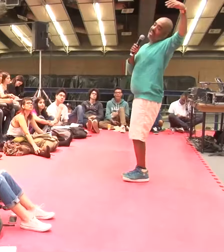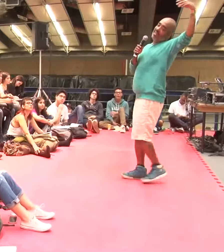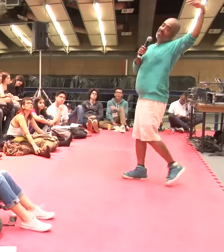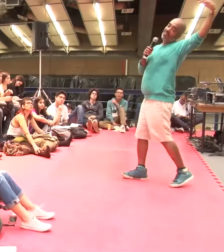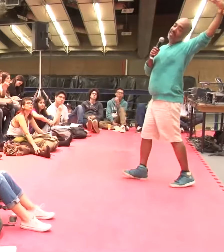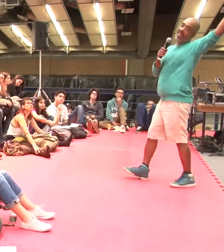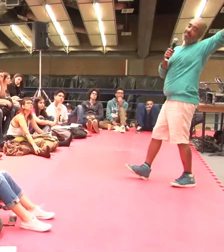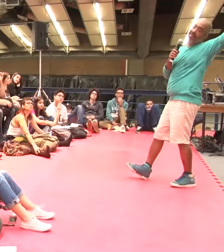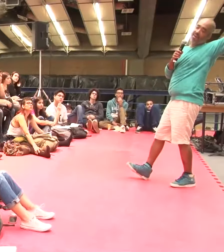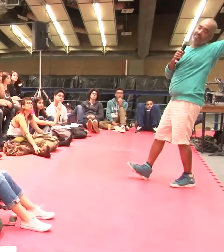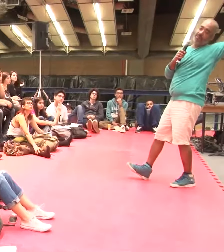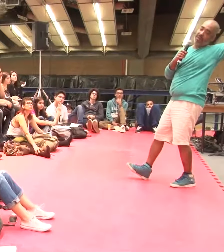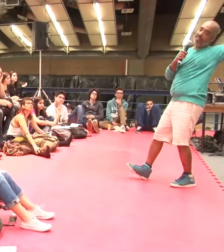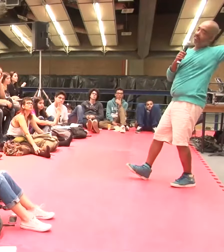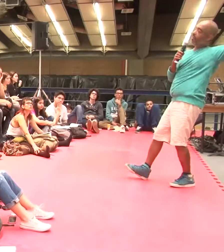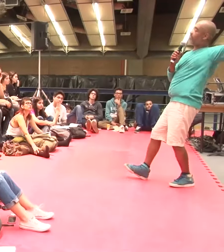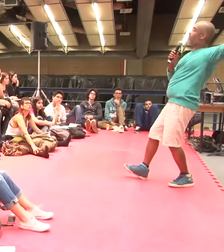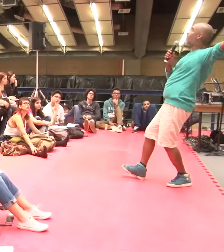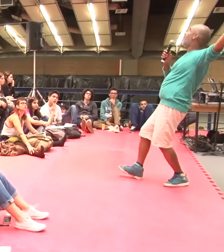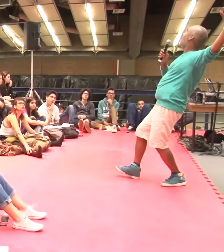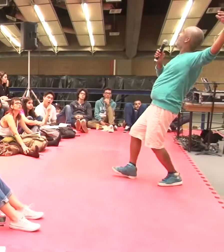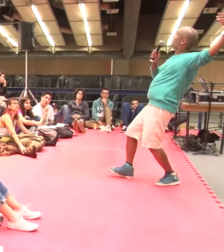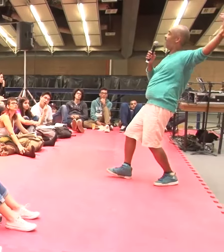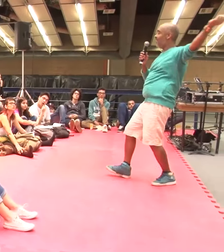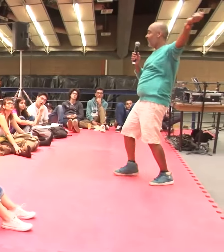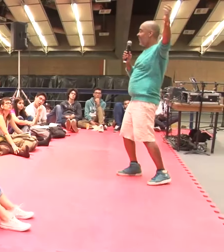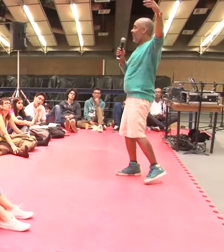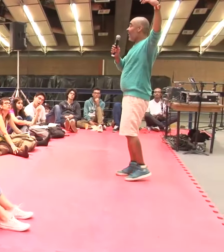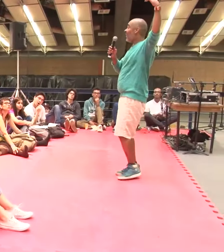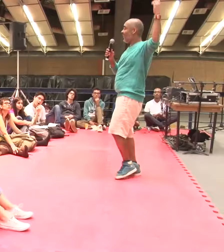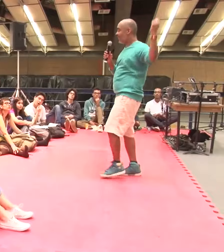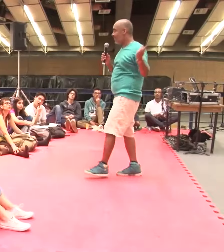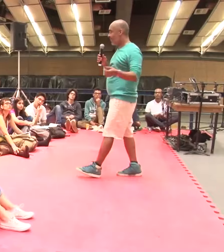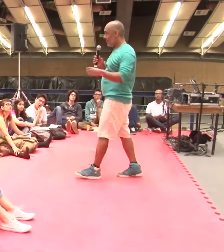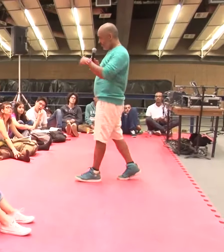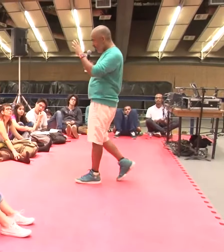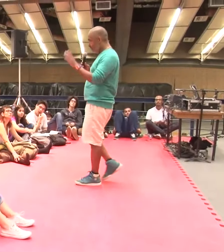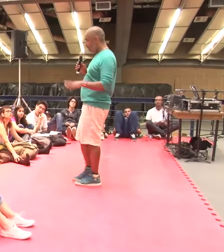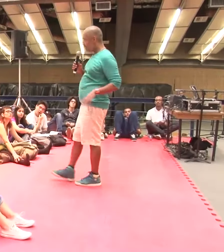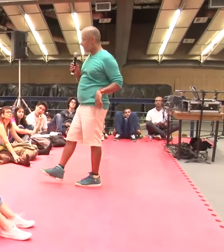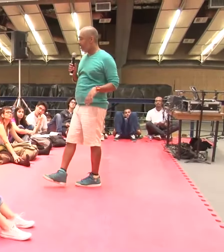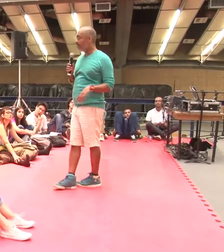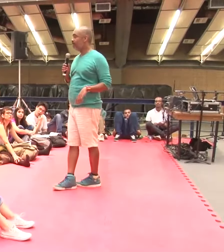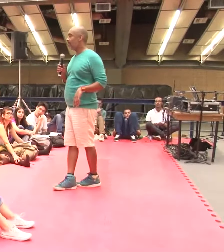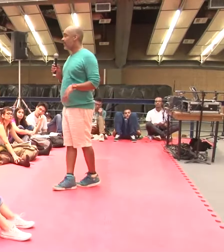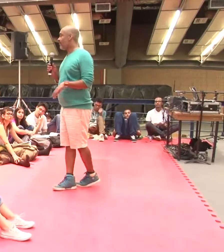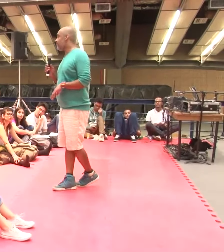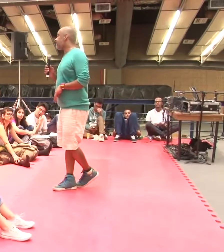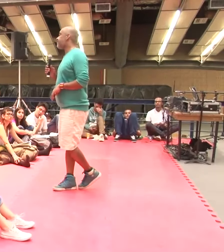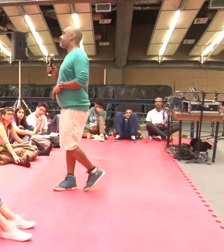filha caindo num leito de rosa, com pétalas rosas vermelhas, né? Uma cena muito parecida, né?